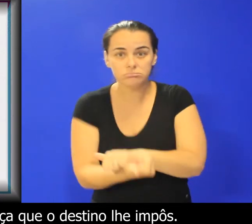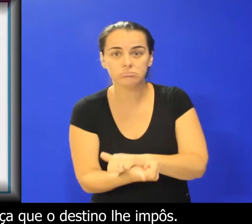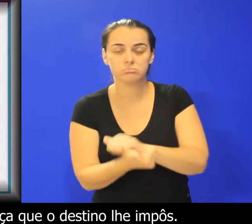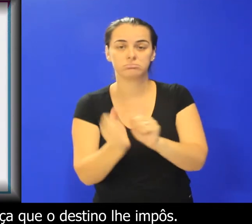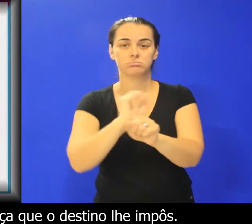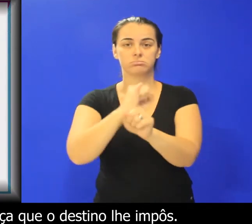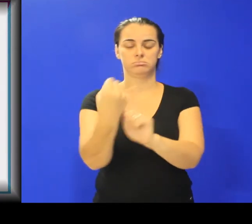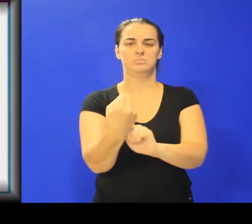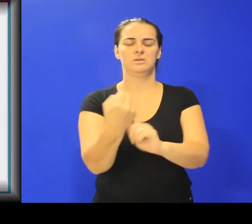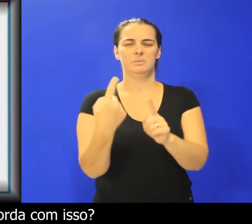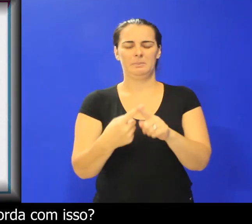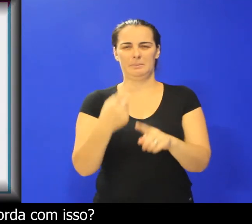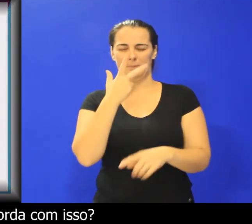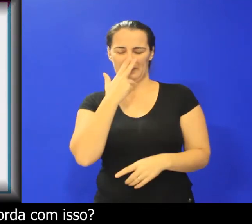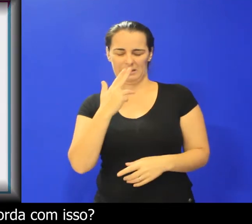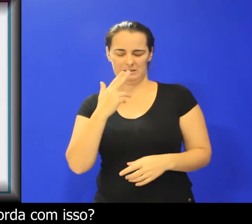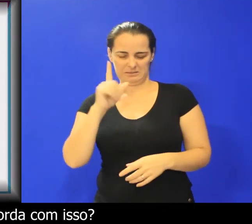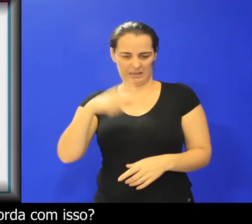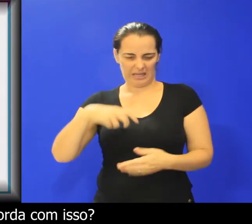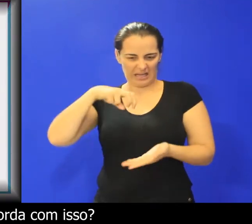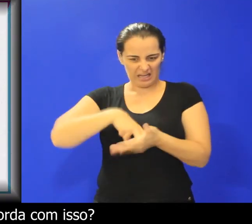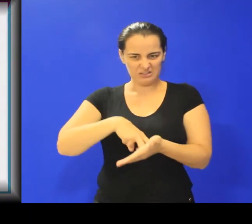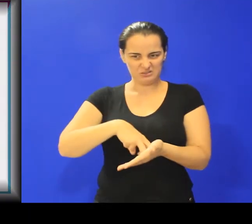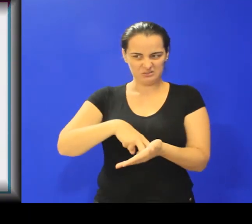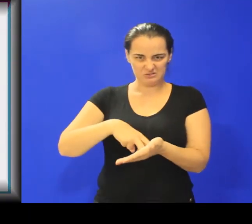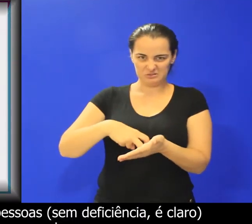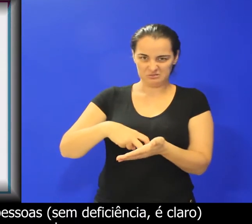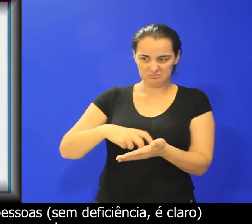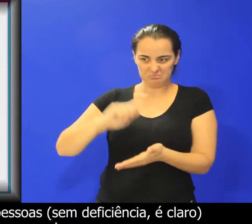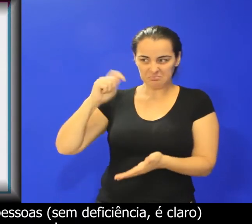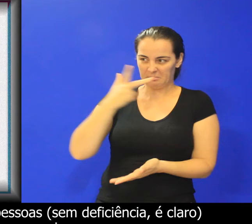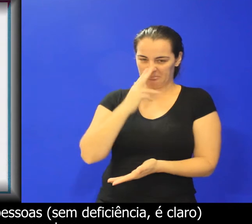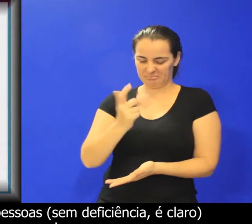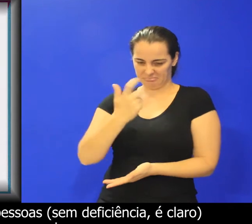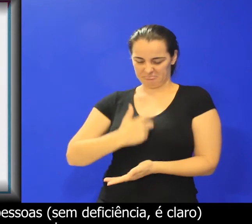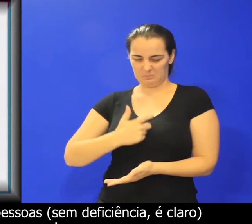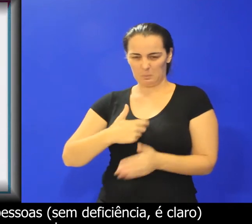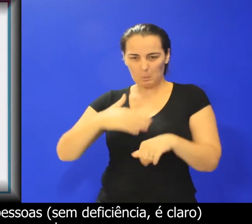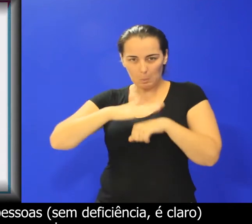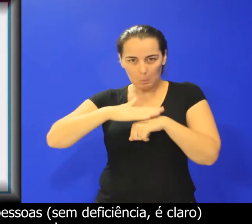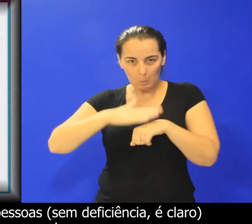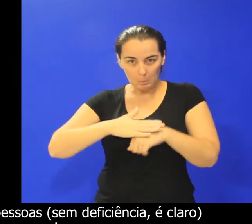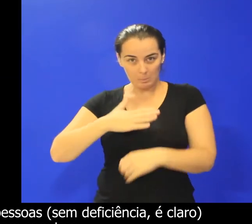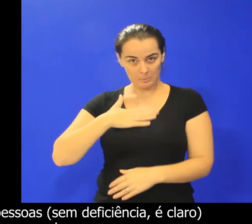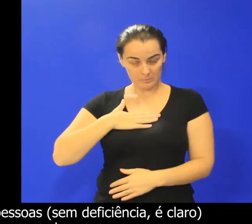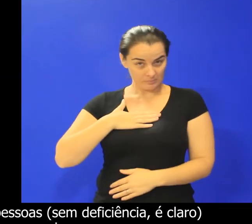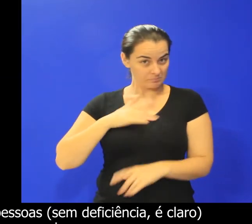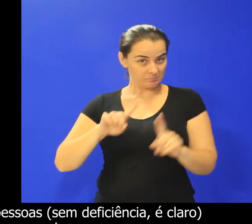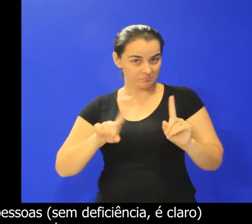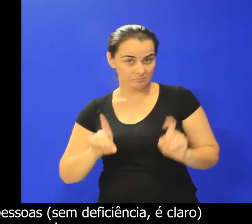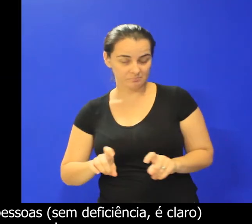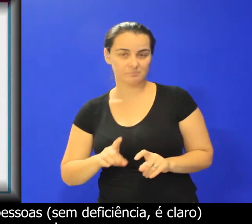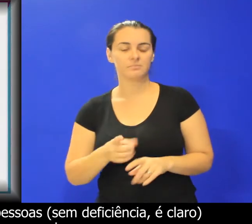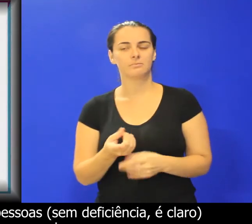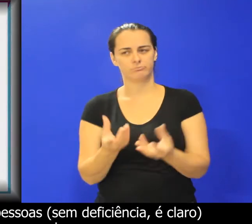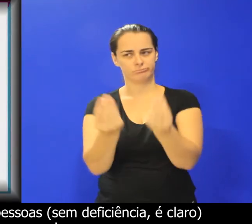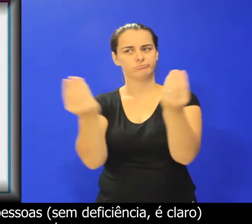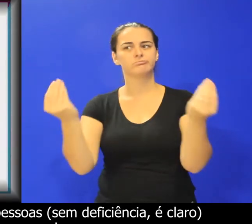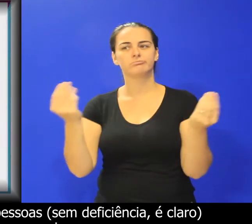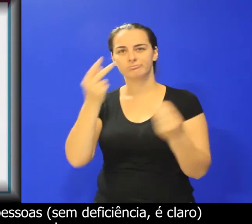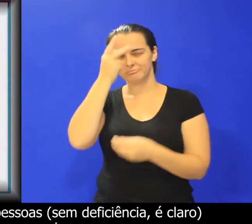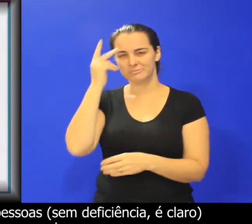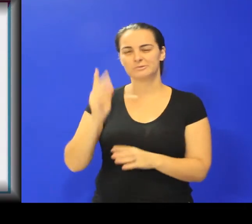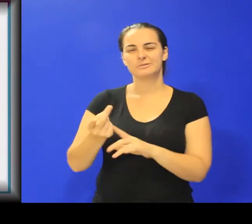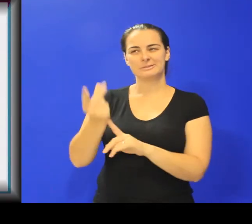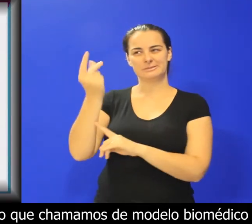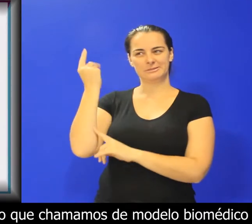destino lhe impôs. Você concorda com isso? Ao longo da história, muitas pessoas, sem deficiência, é claro, concordaram